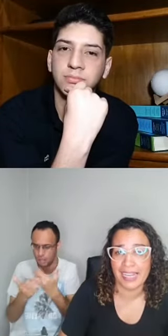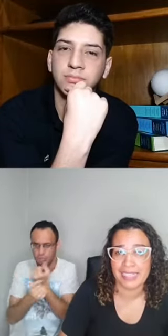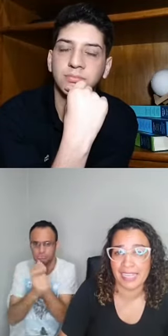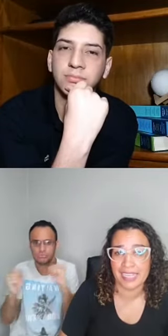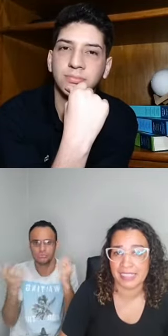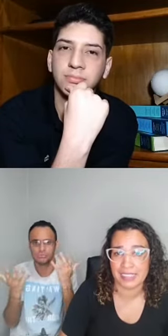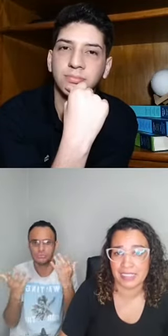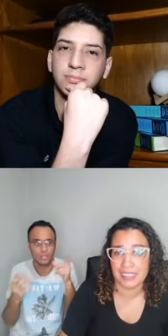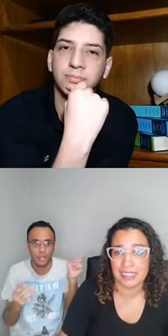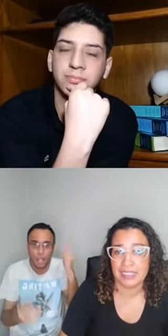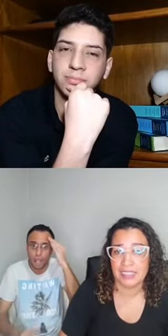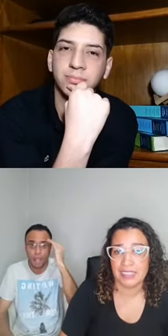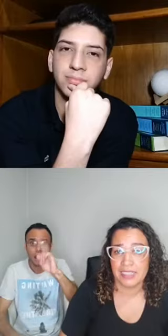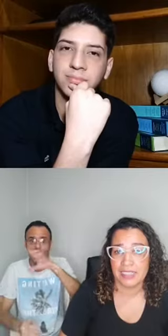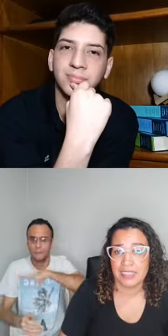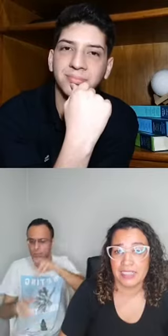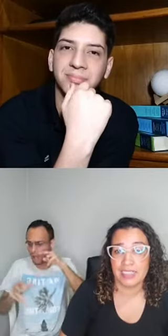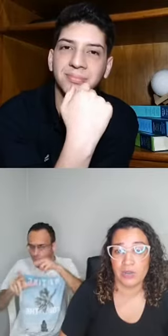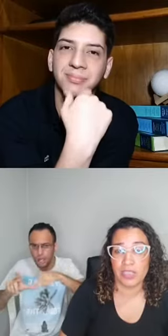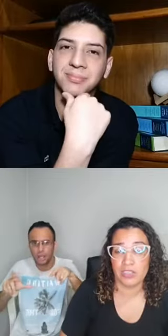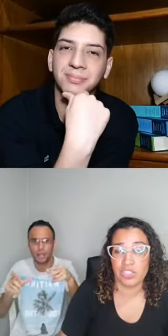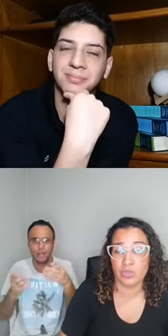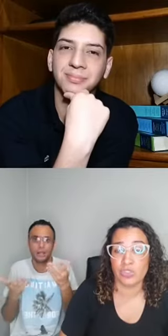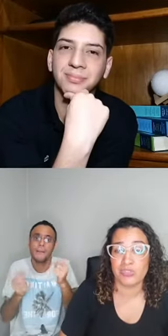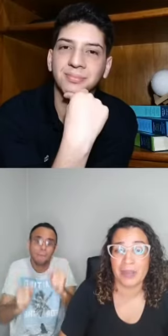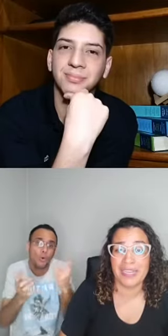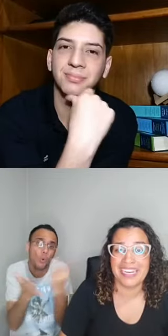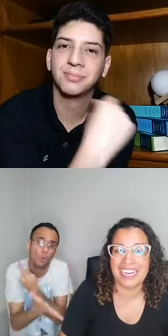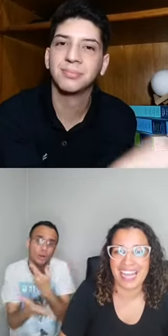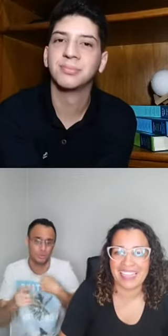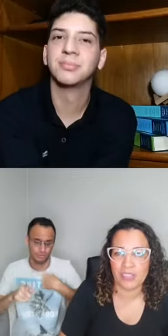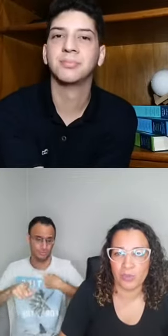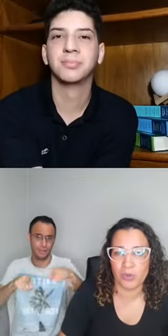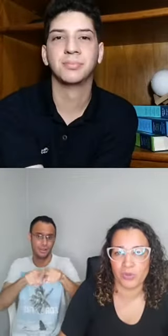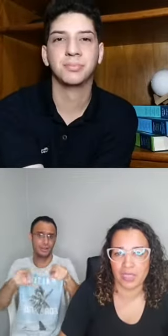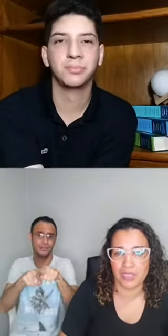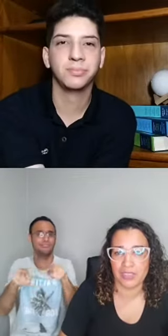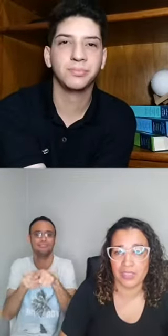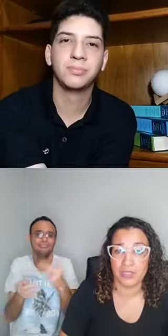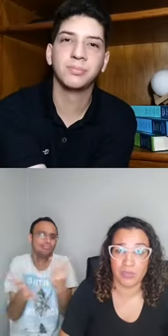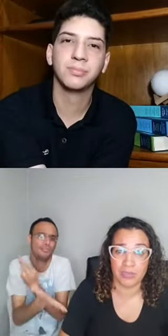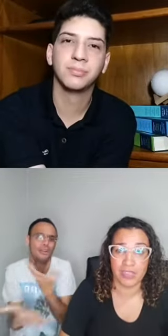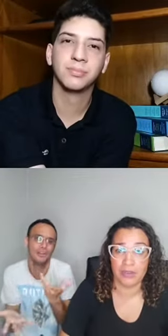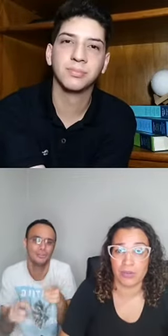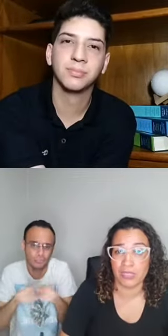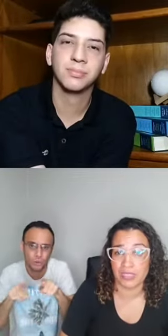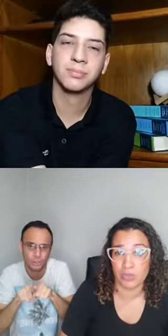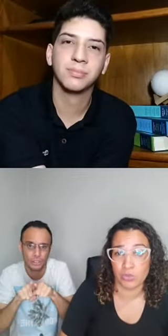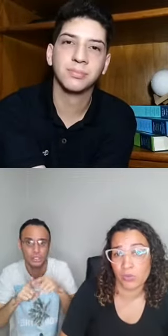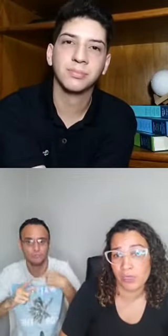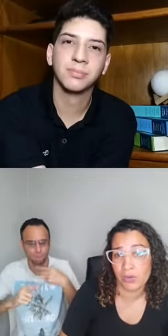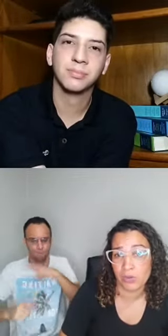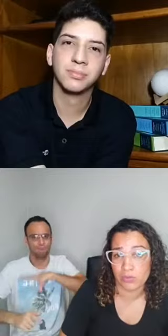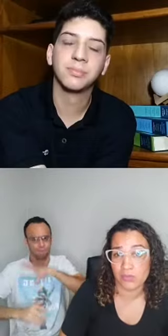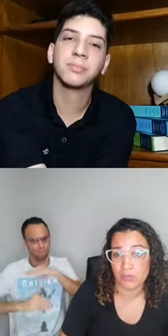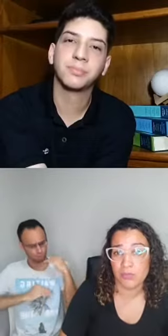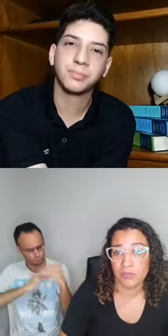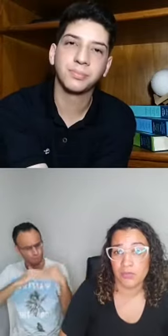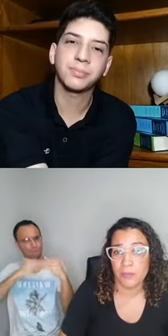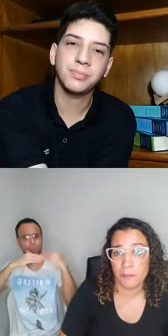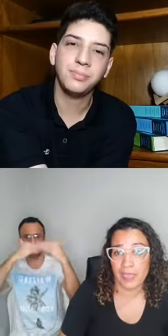tirar a carteira? Então, tinha estudos que não sabia nada do português. Isso, né, aconteceu isso